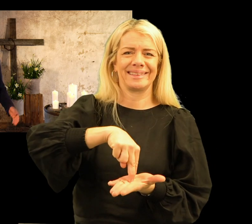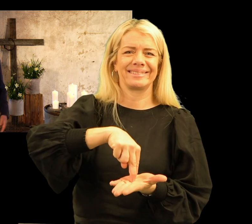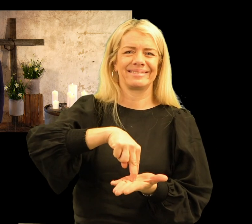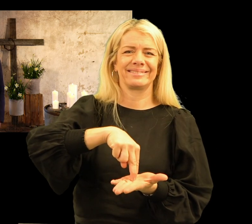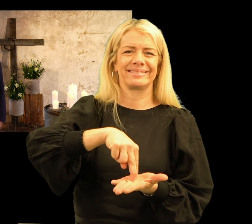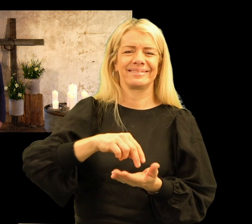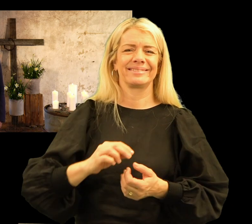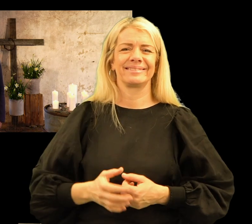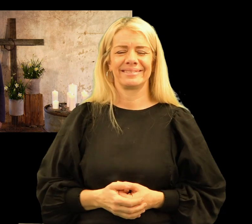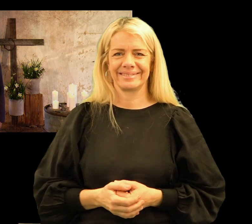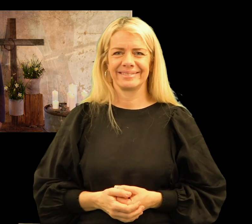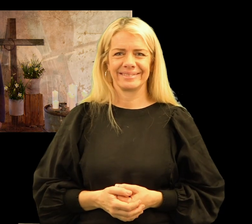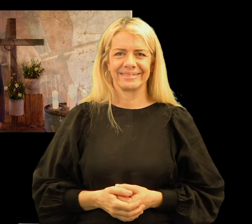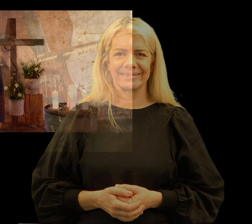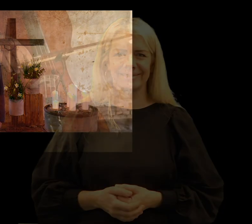är uppstånden.